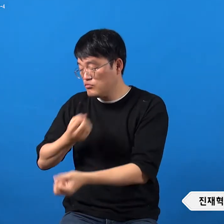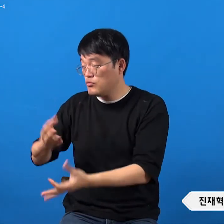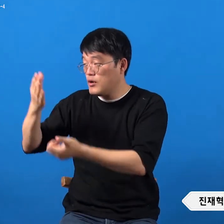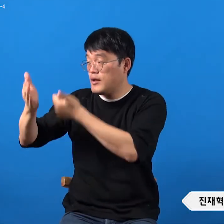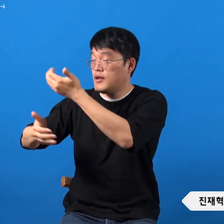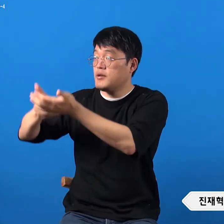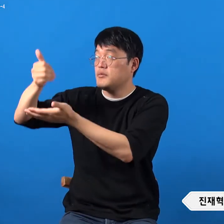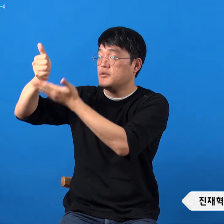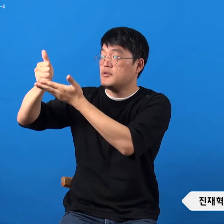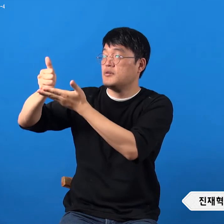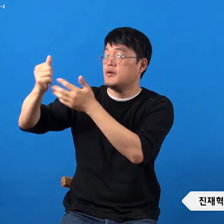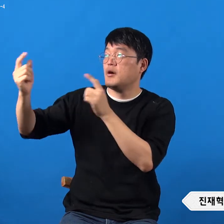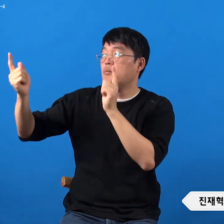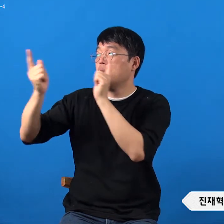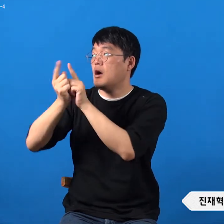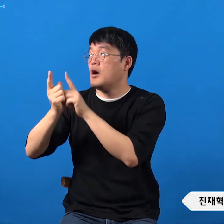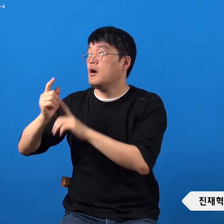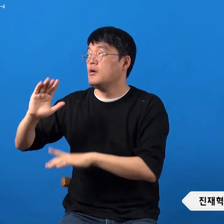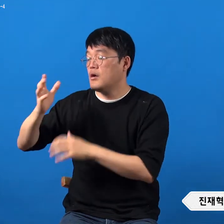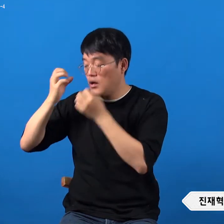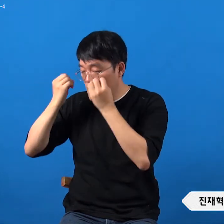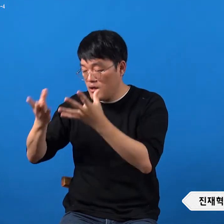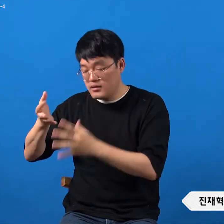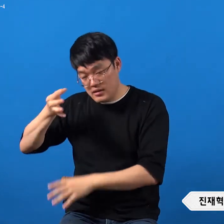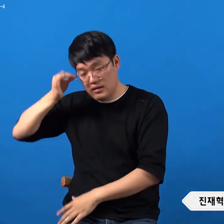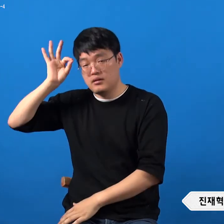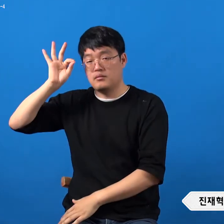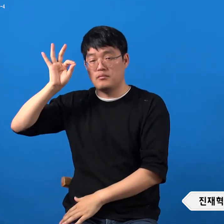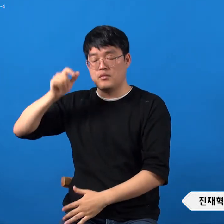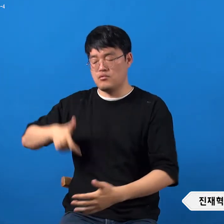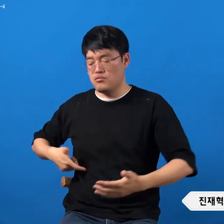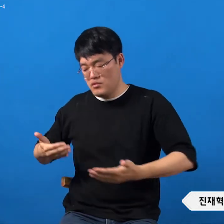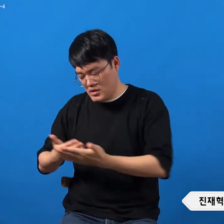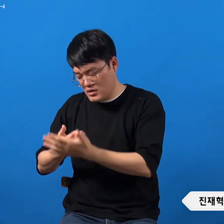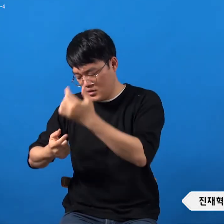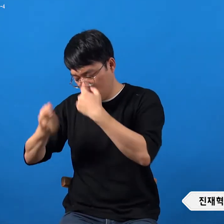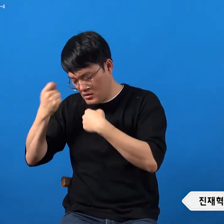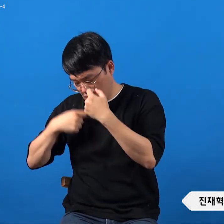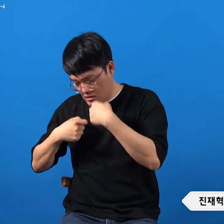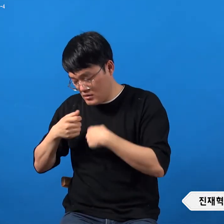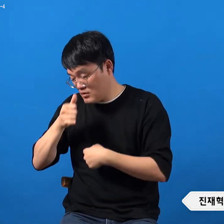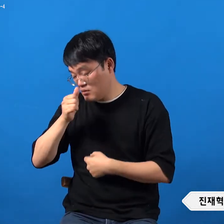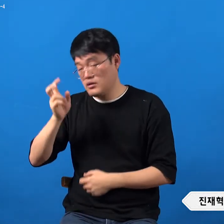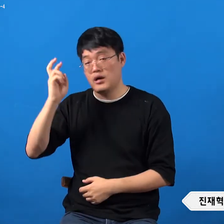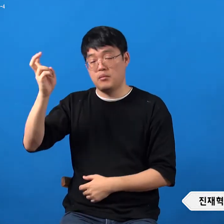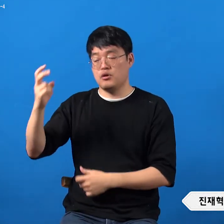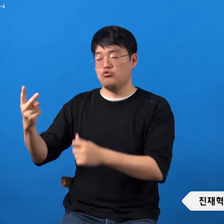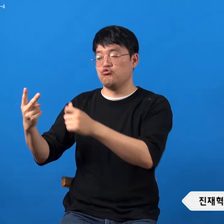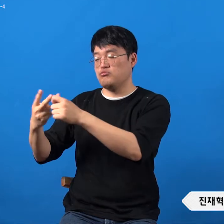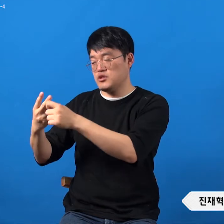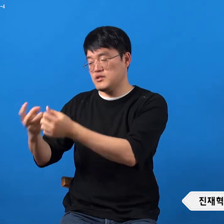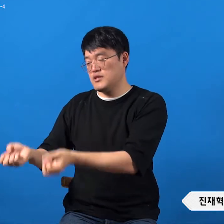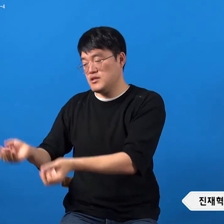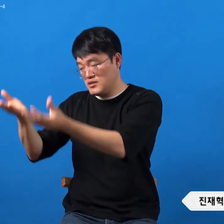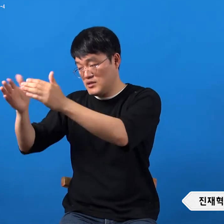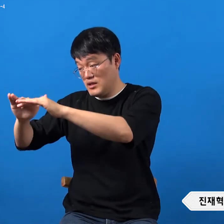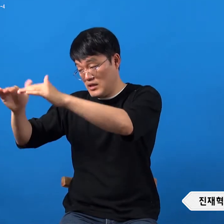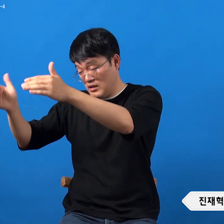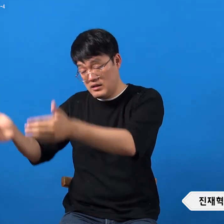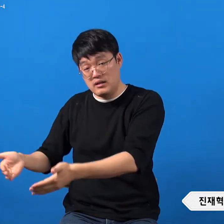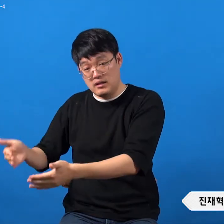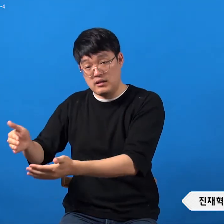축복의 하나님과의 새로운 깨달음. 오늘 그 두 번째 제단 앞에